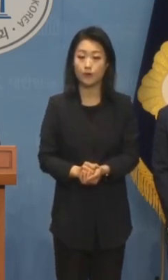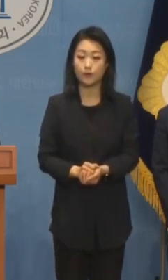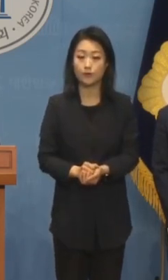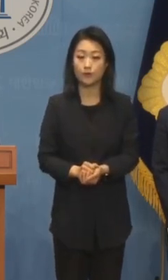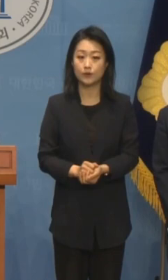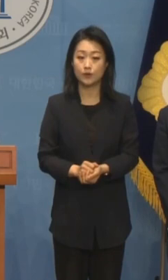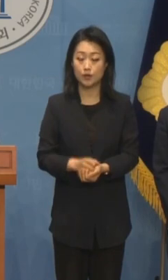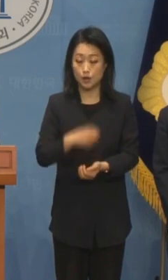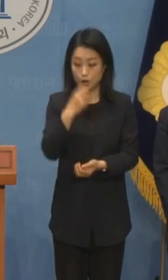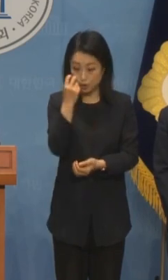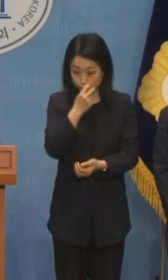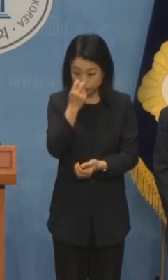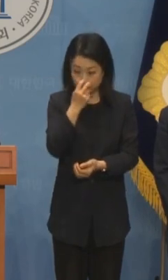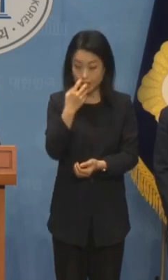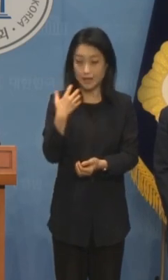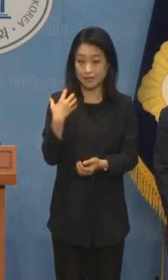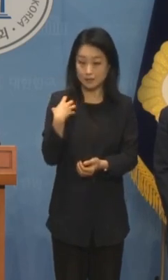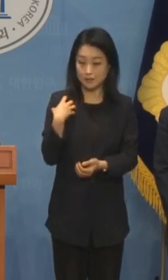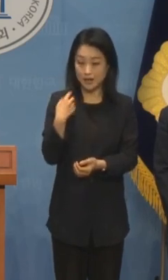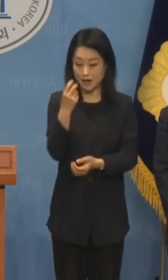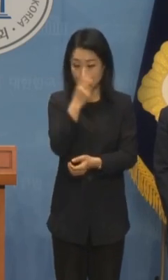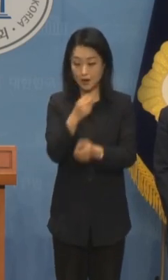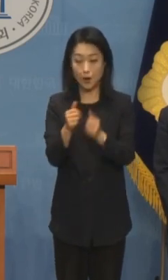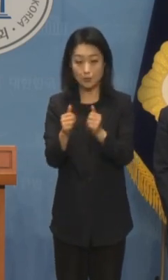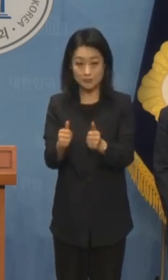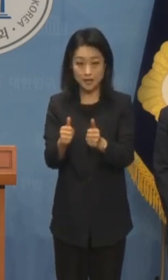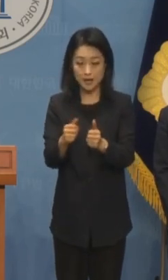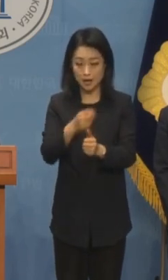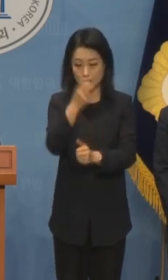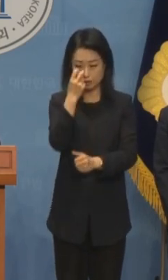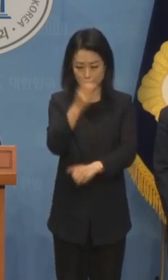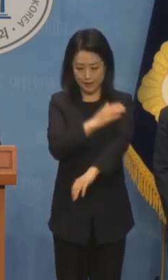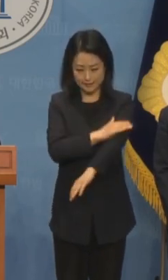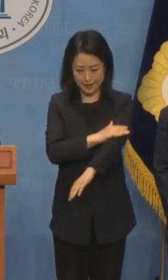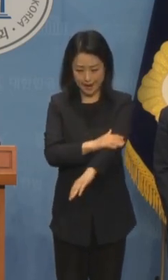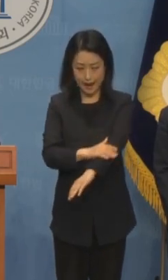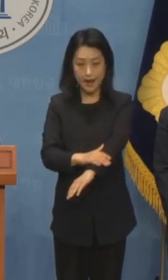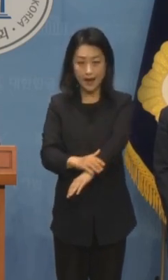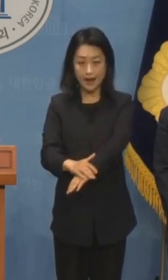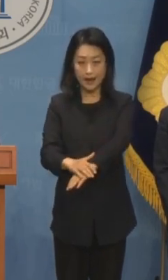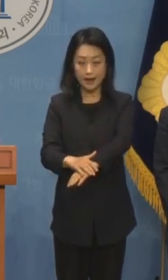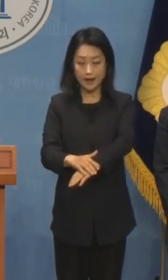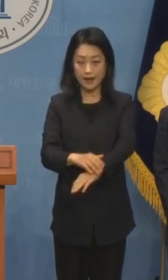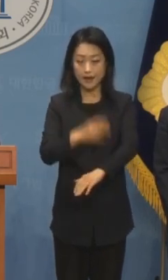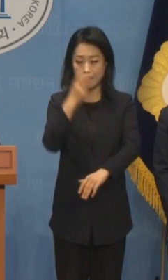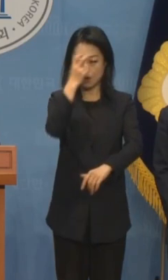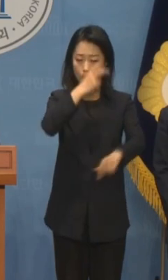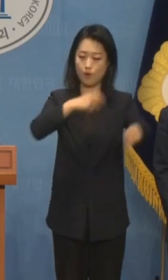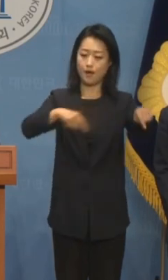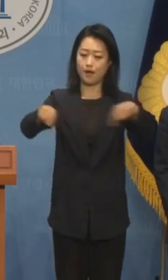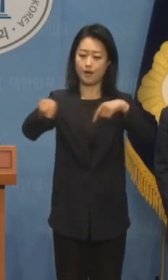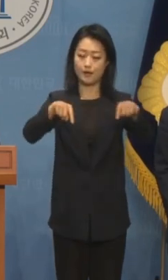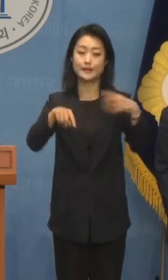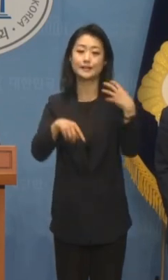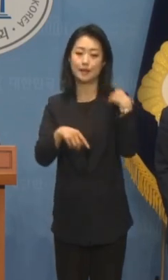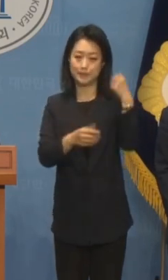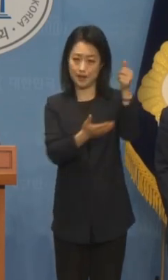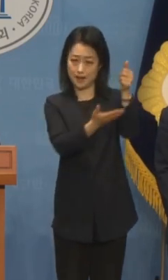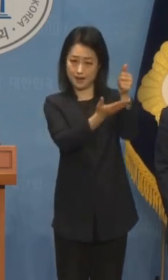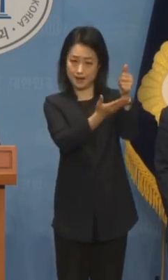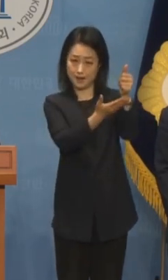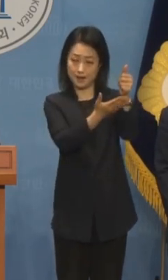일선에서 수사검사들이 제대로 수사하고 있는지를 관리 감독하는 일입니다.